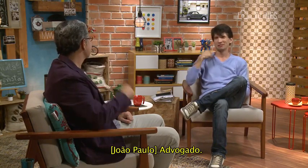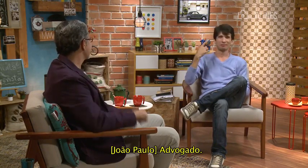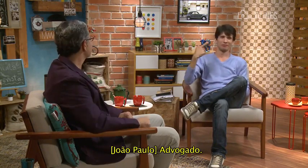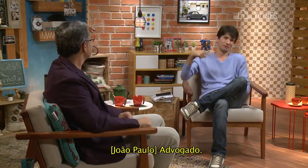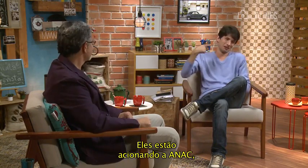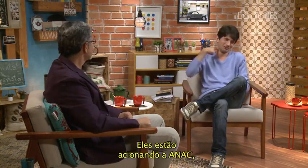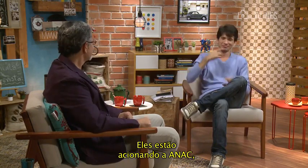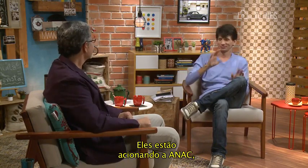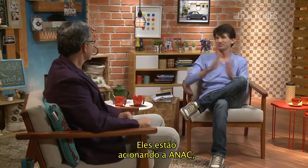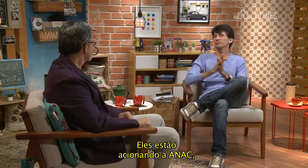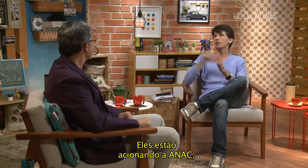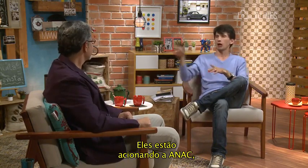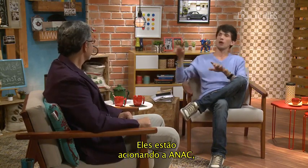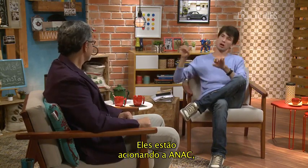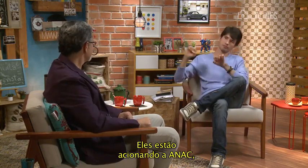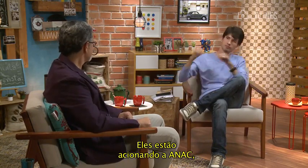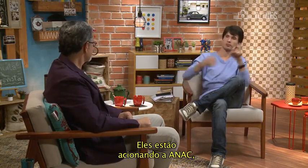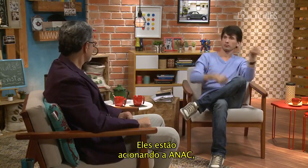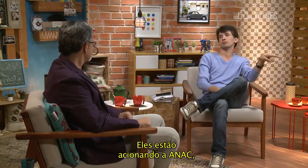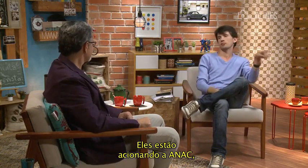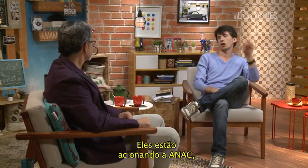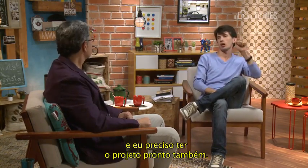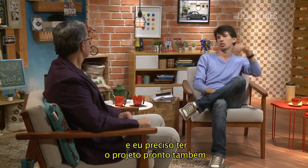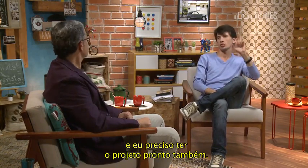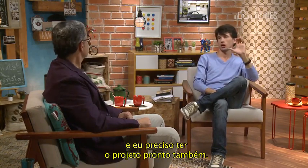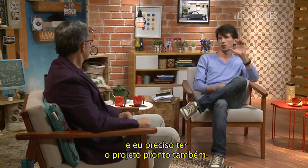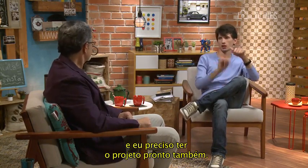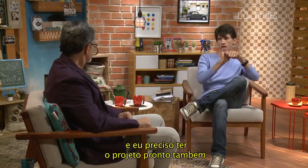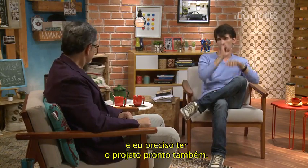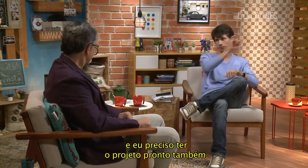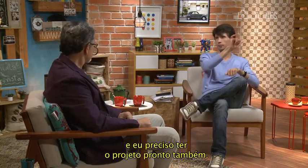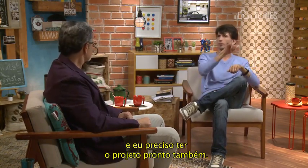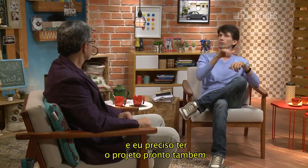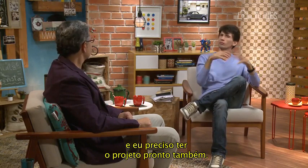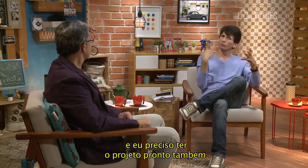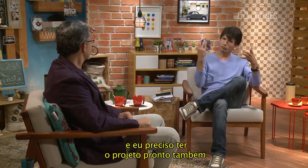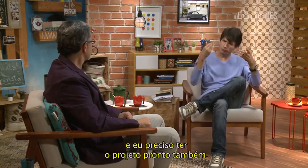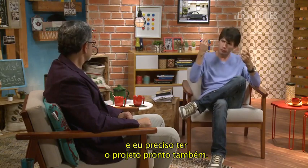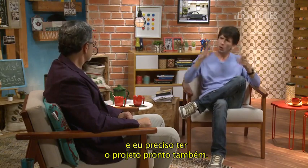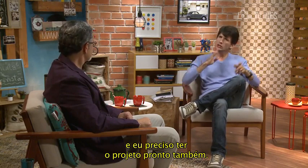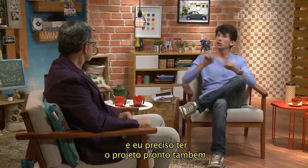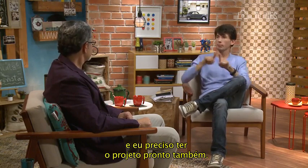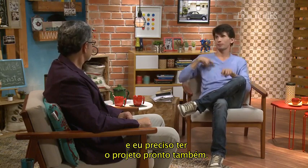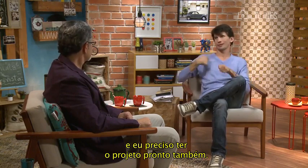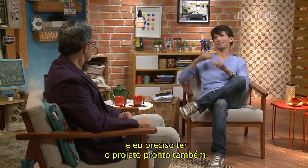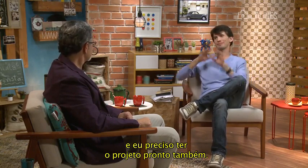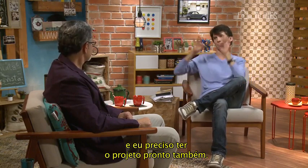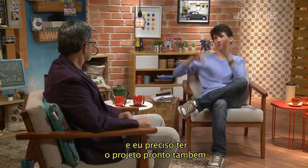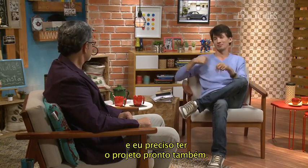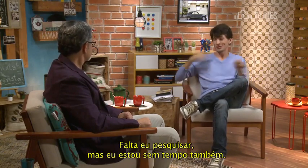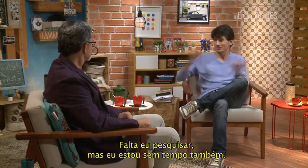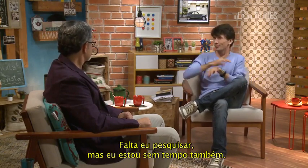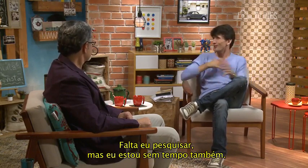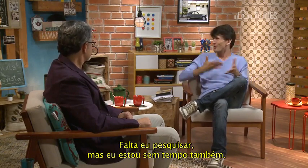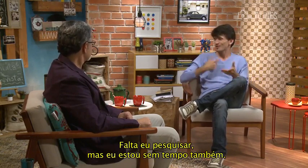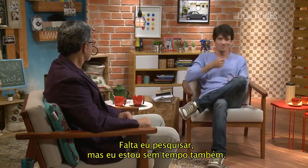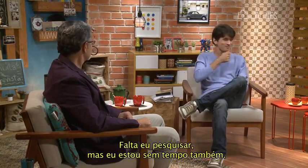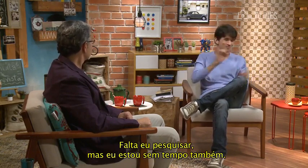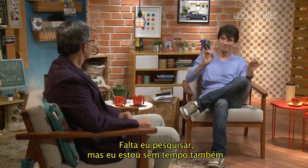advogados estão acionando ANAC eu preciso ter o projeto pronto também tá bom falta